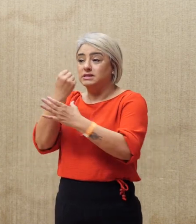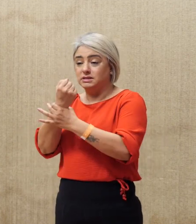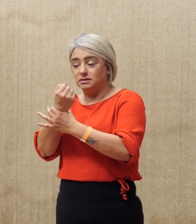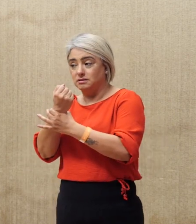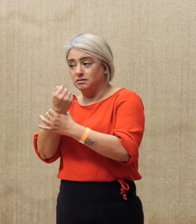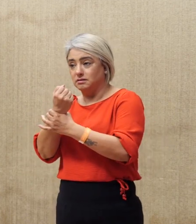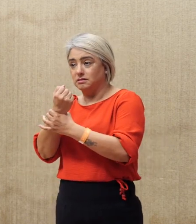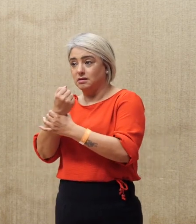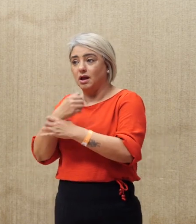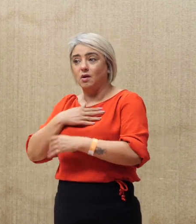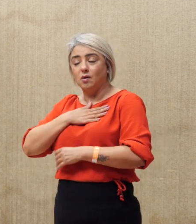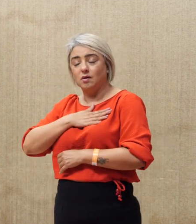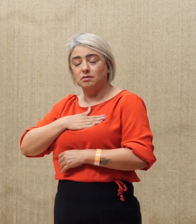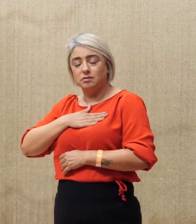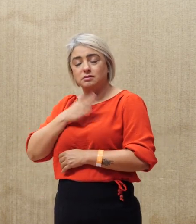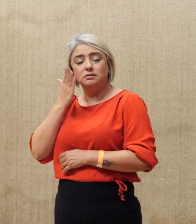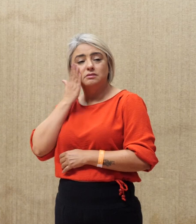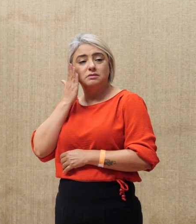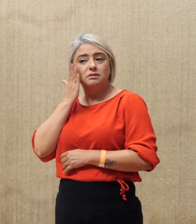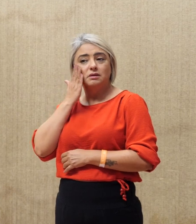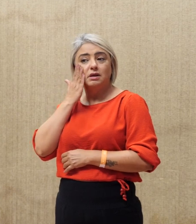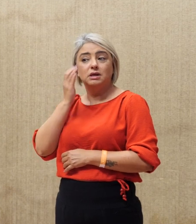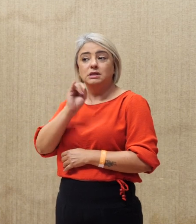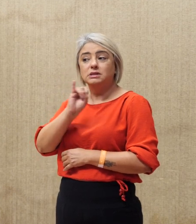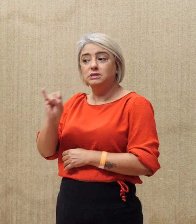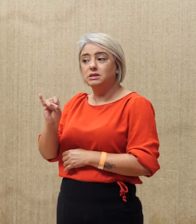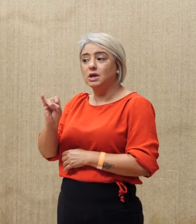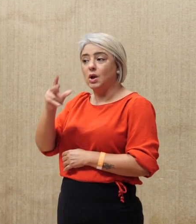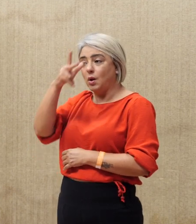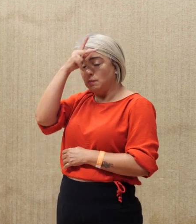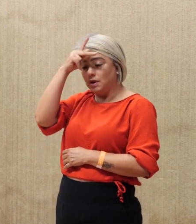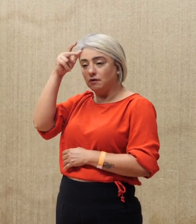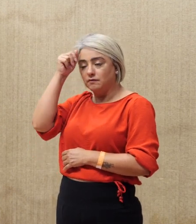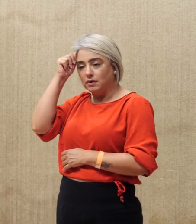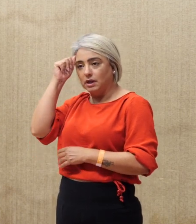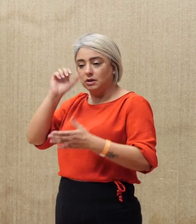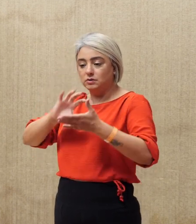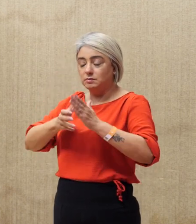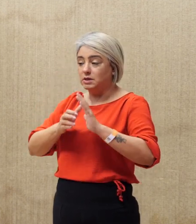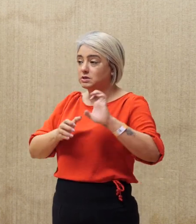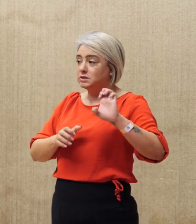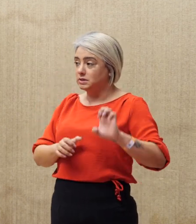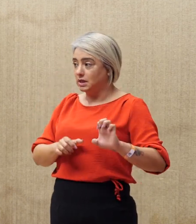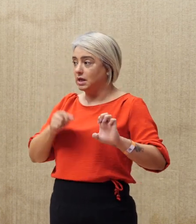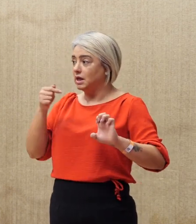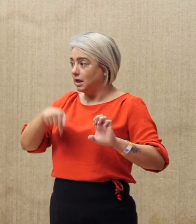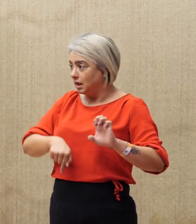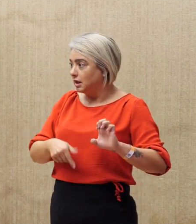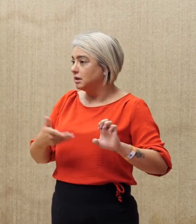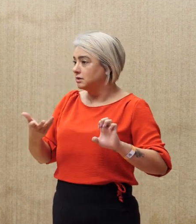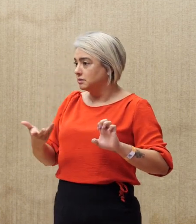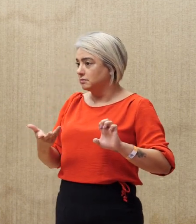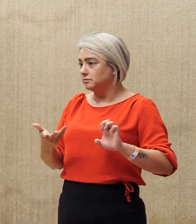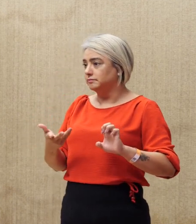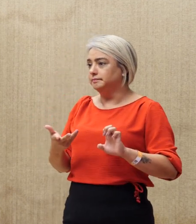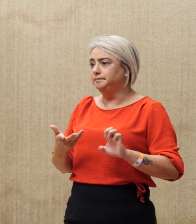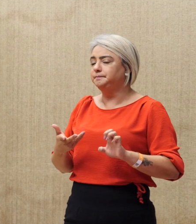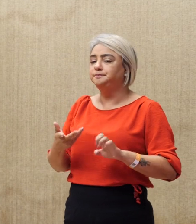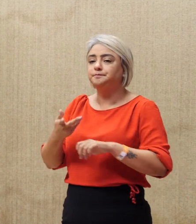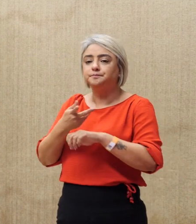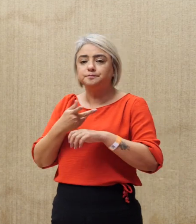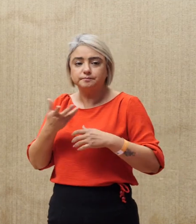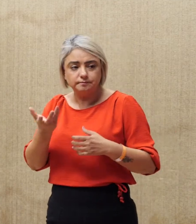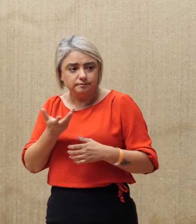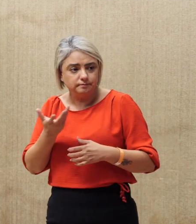segurança, eu gostaria de saber se os prefeitos do partido de esquerda, que aqui estão